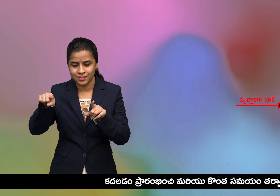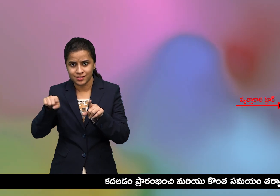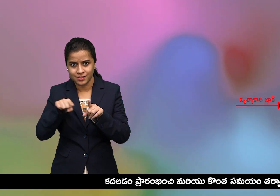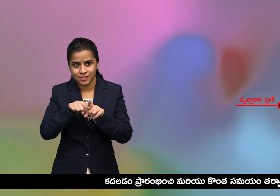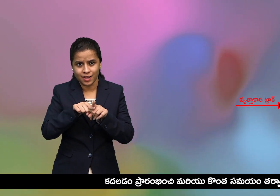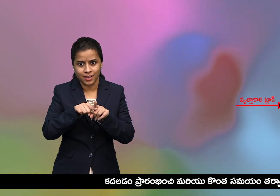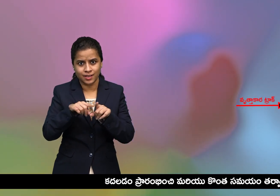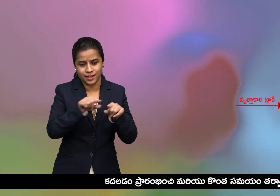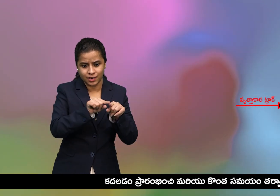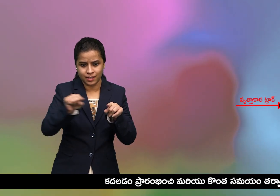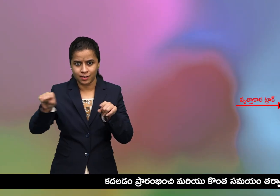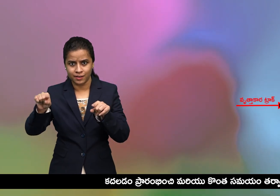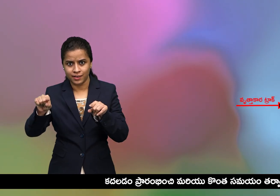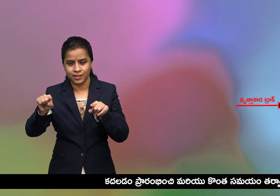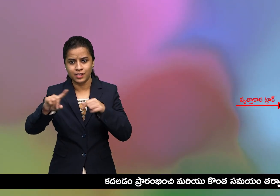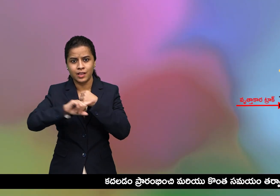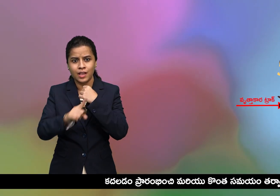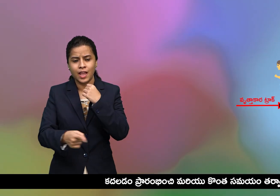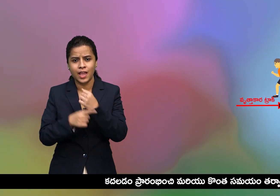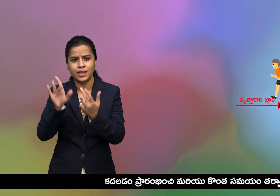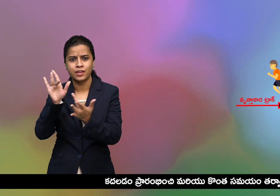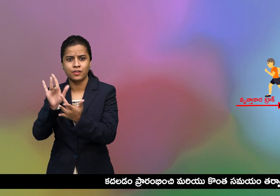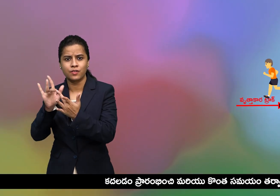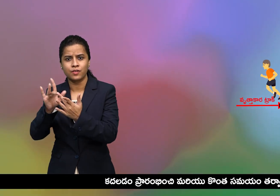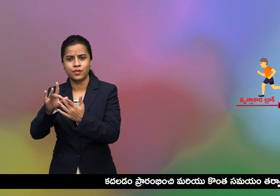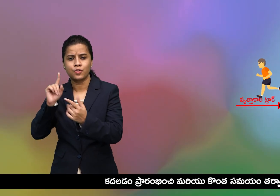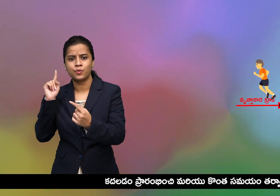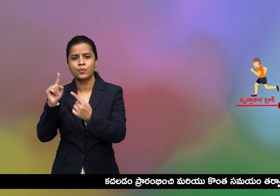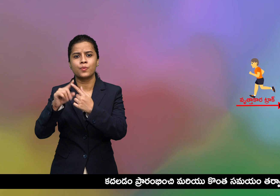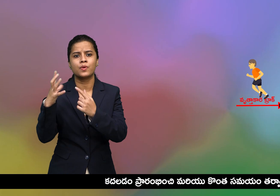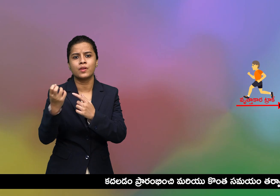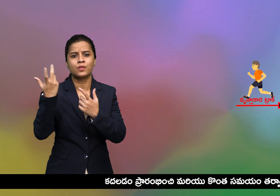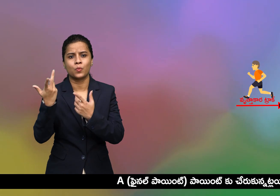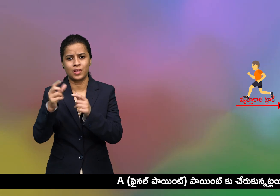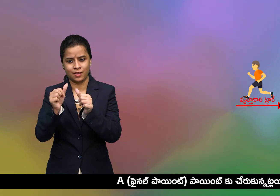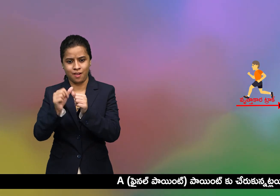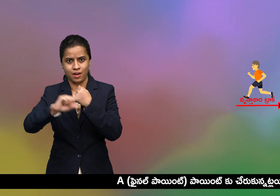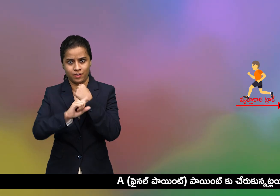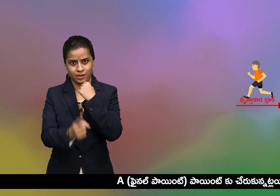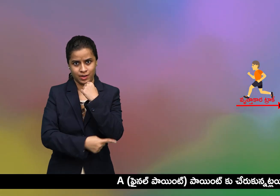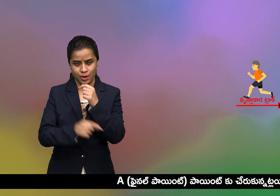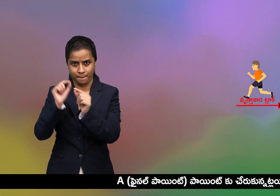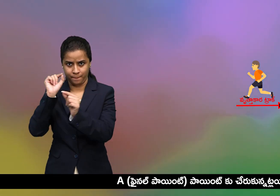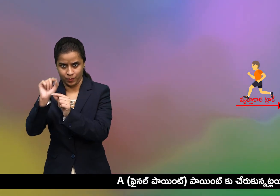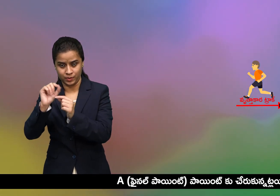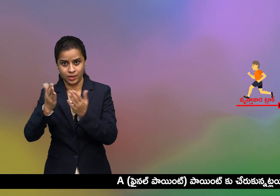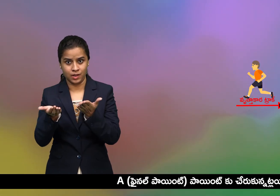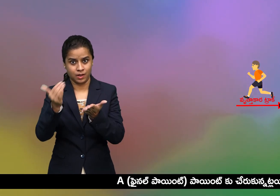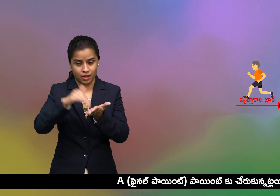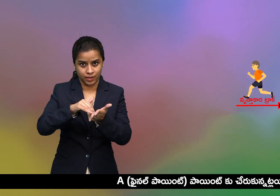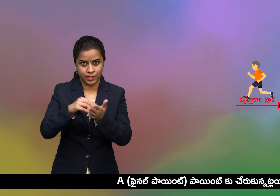కదలడం ప్రారంభించి మరియు కొంత సమయం తరువాత మళ్ళీ ఏ ఫైనల్